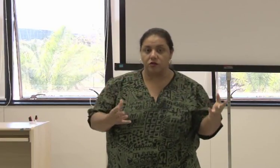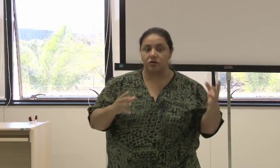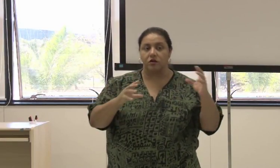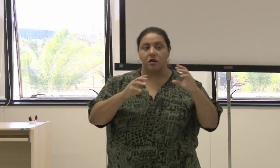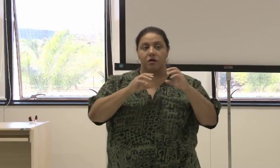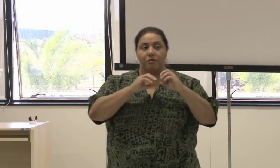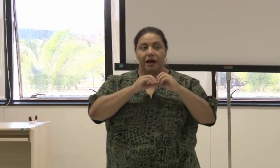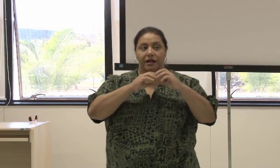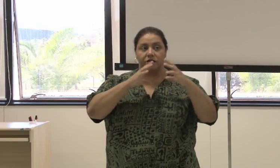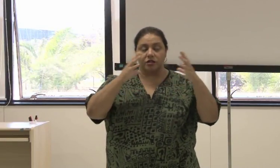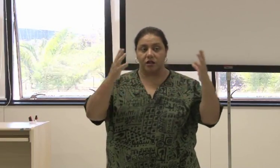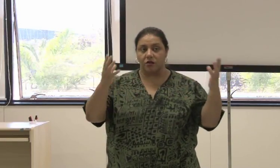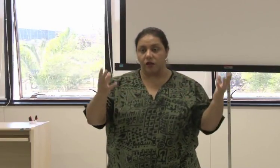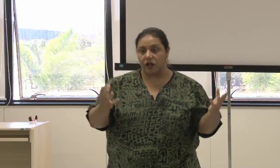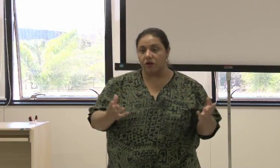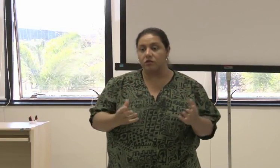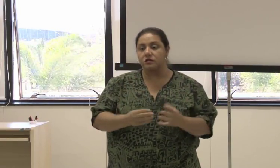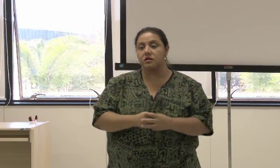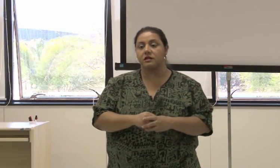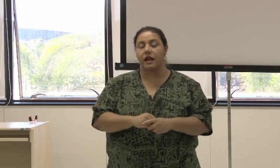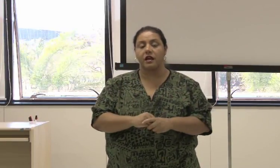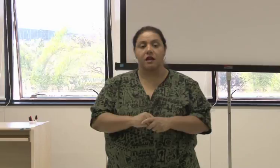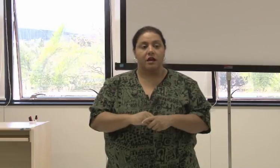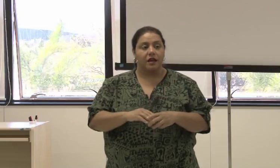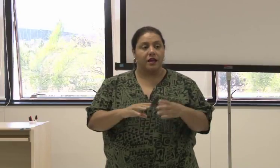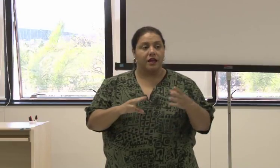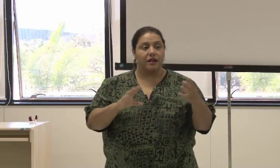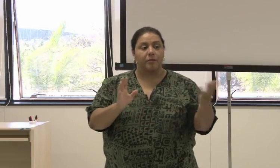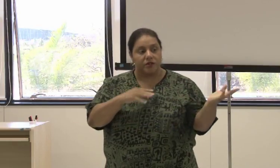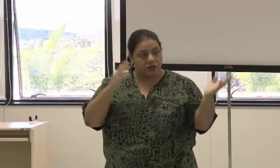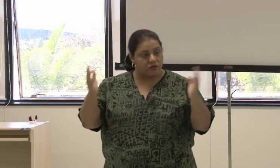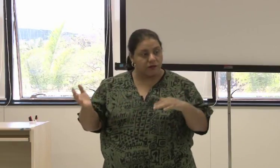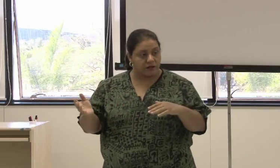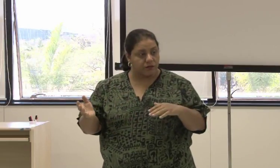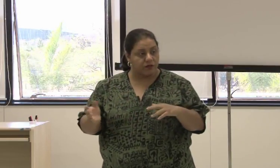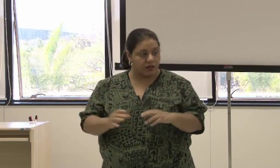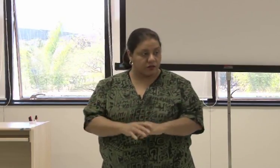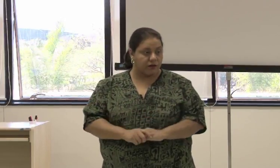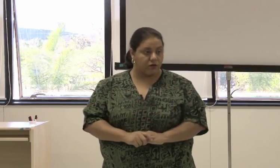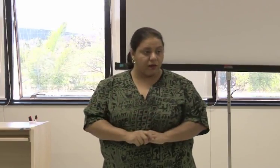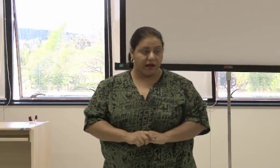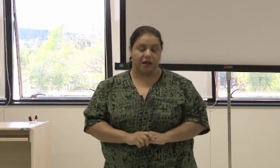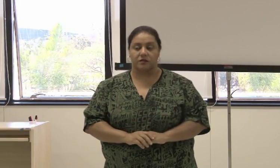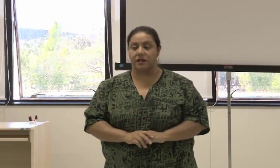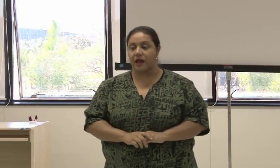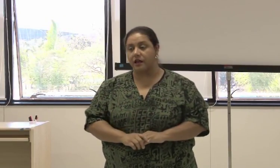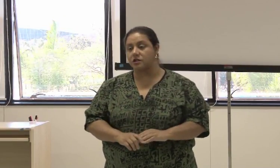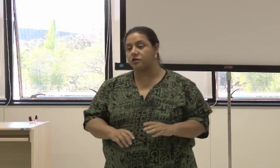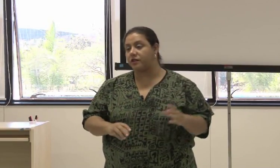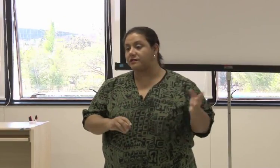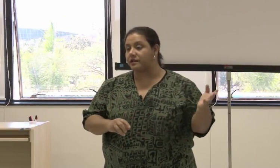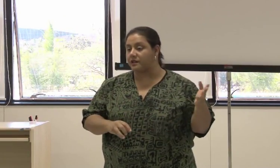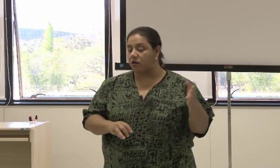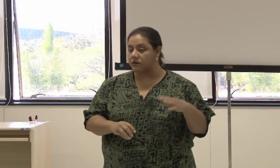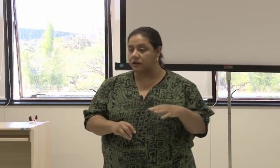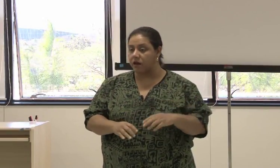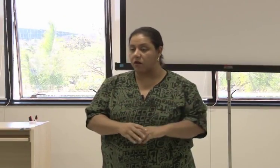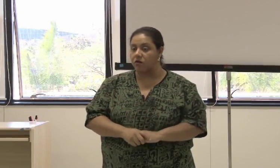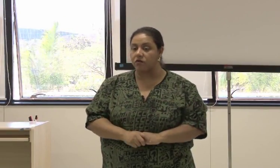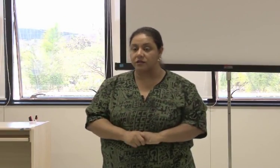abertos, mais tranquilos, né? E depois a gente vai passando para uns textos mais complicados. A ideia é que a gente fique 6 aulas aqui agora com